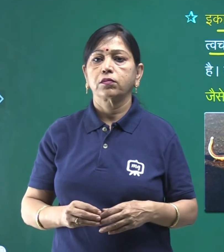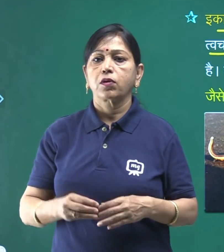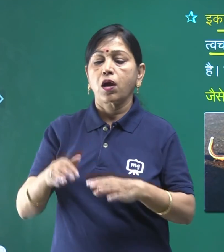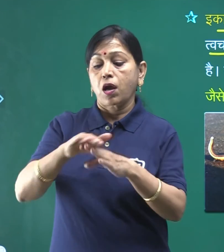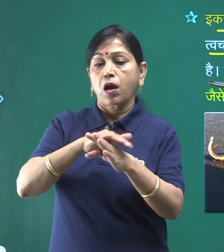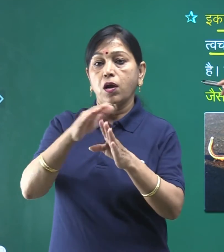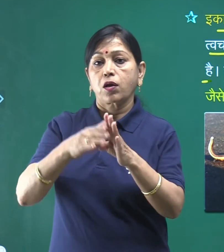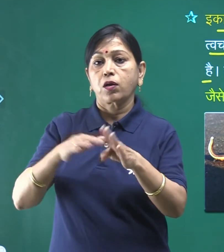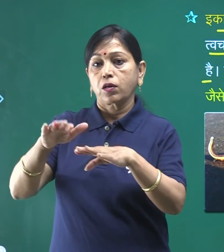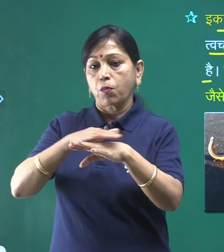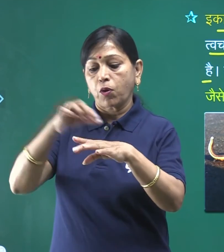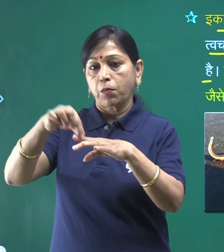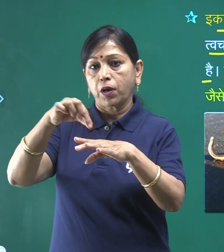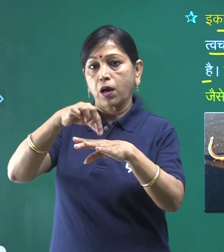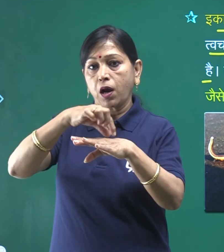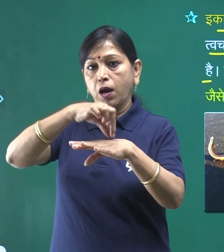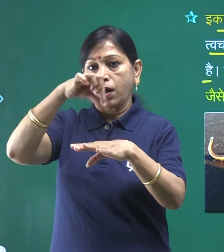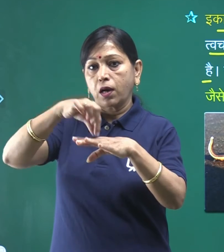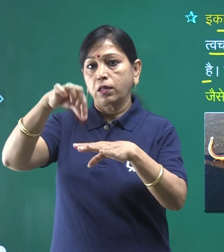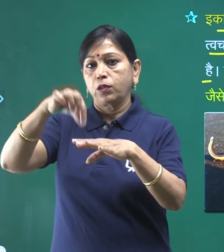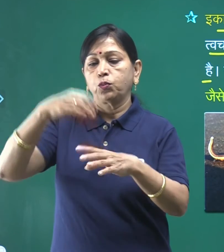आच्छादित होती है।